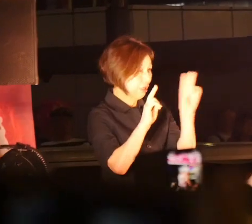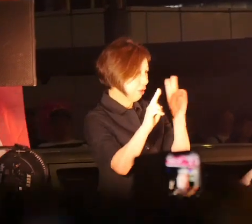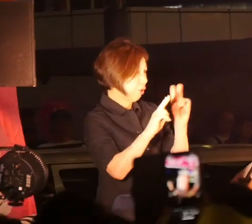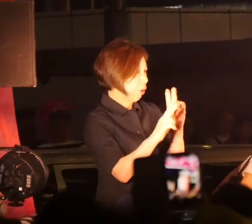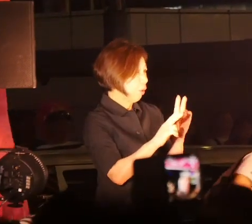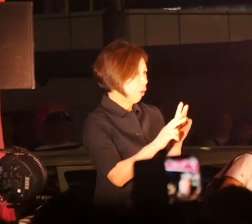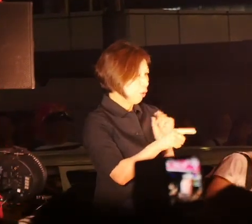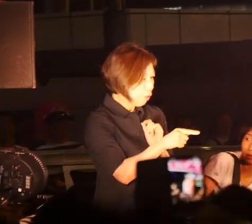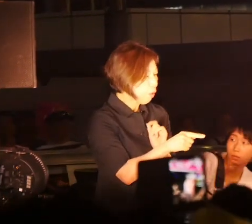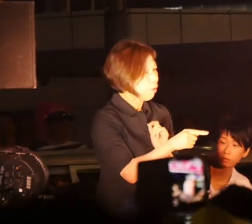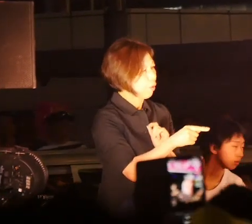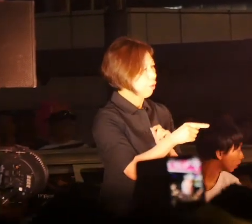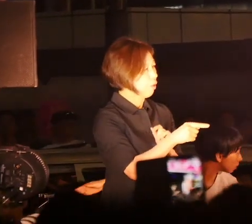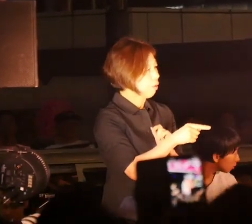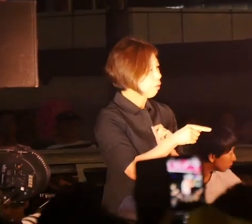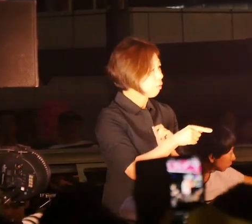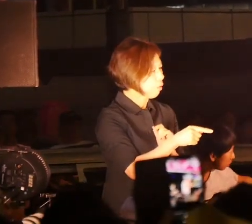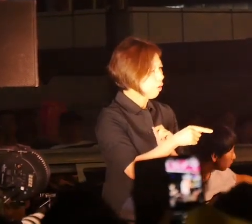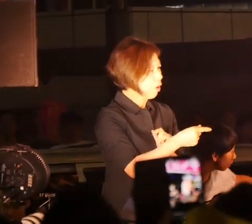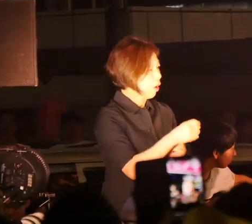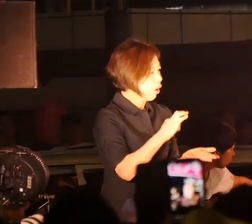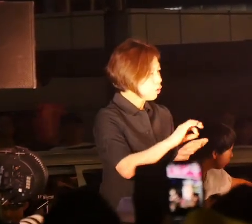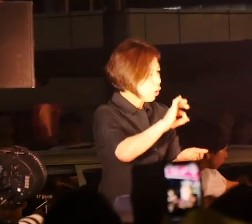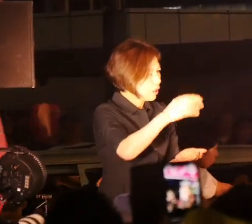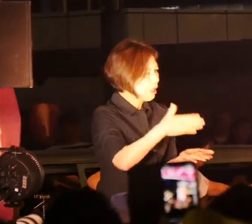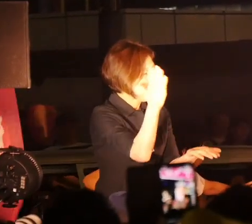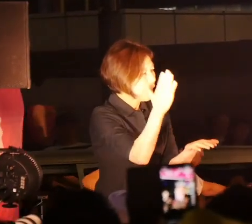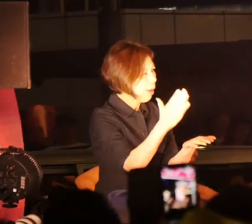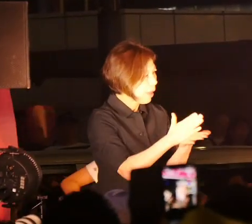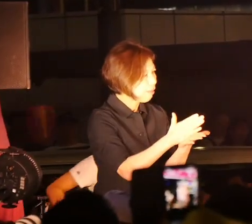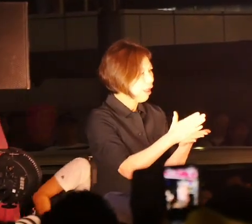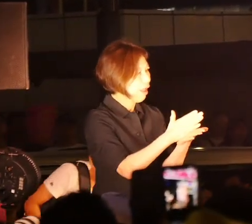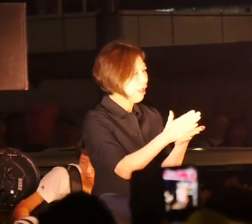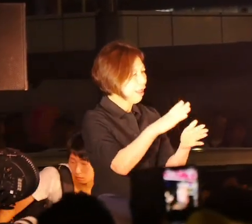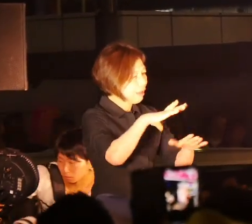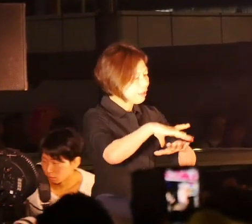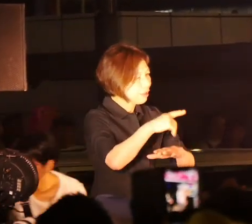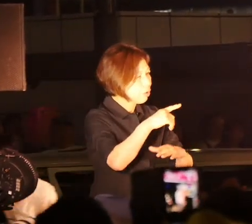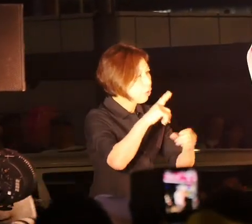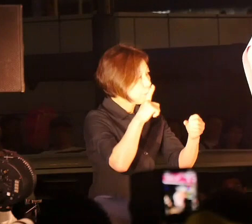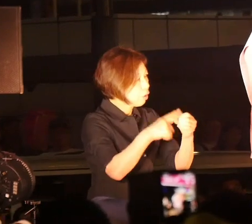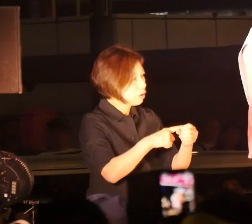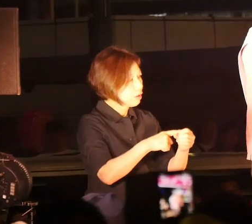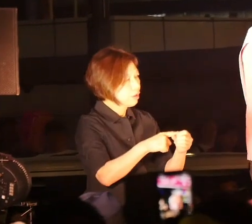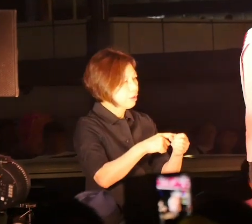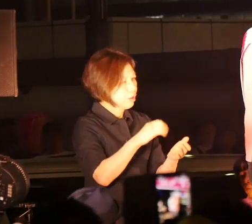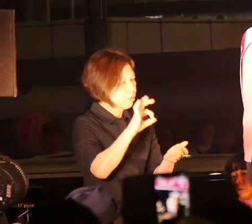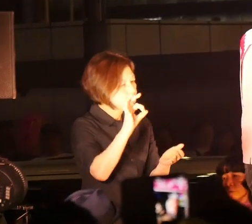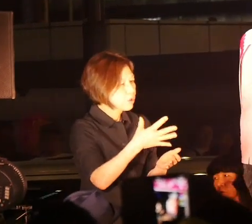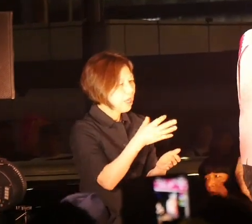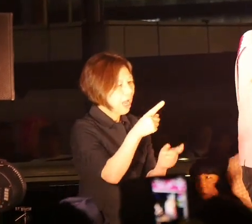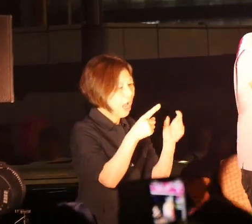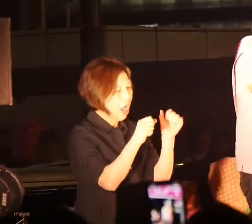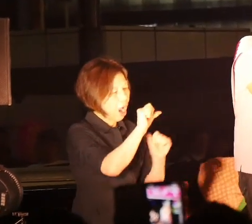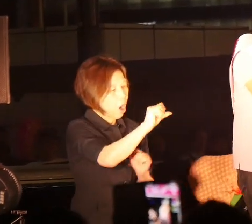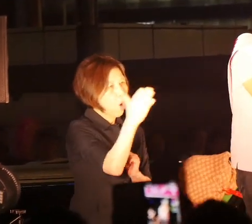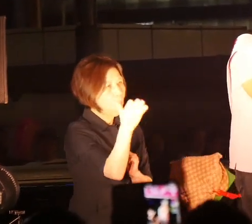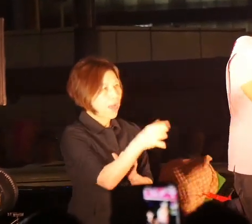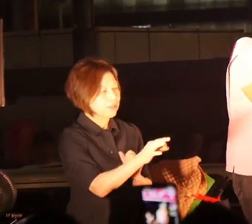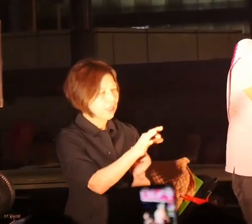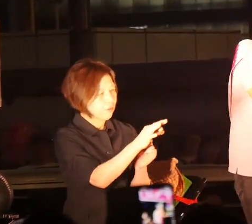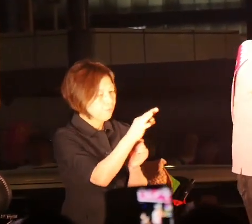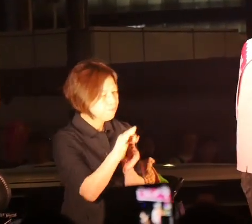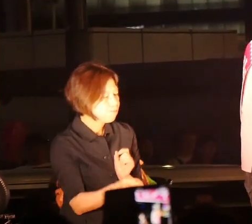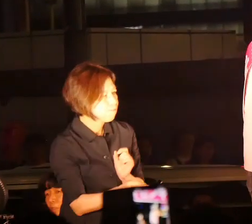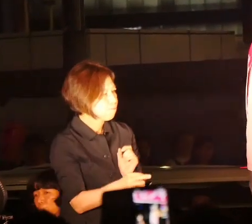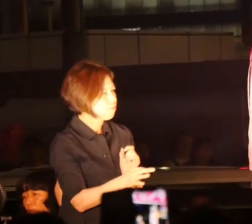のけることができる。そして消費税をやめることによって、初年度物価は 5% 落ちる。当然世の中